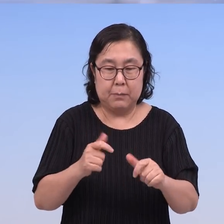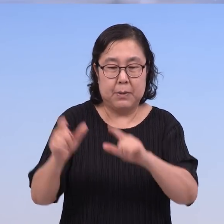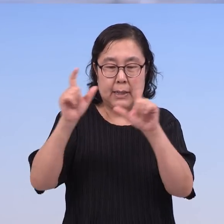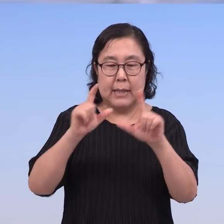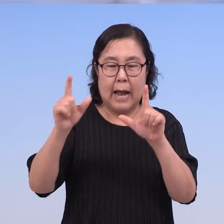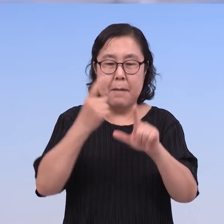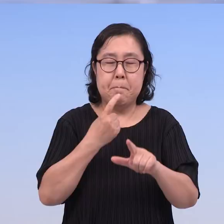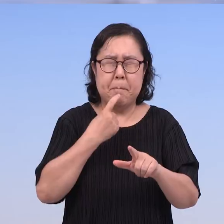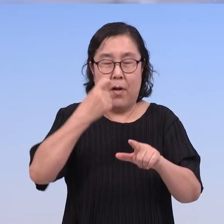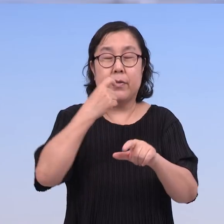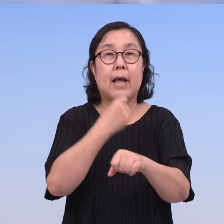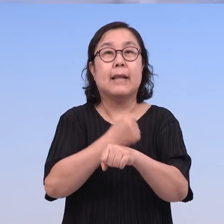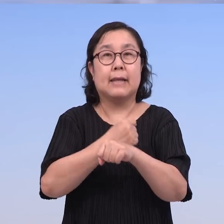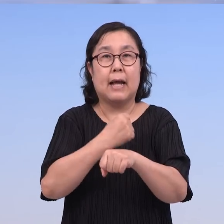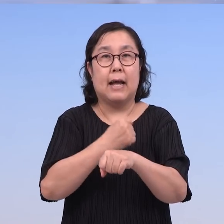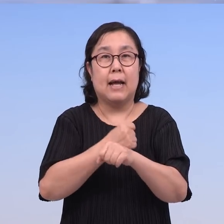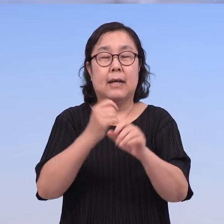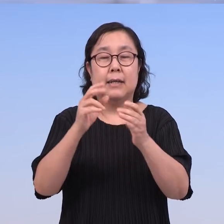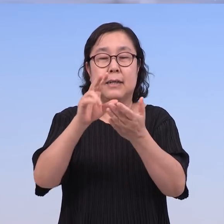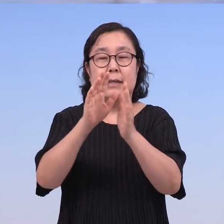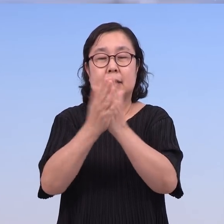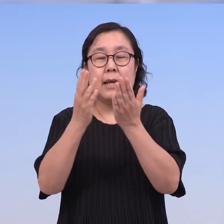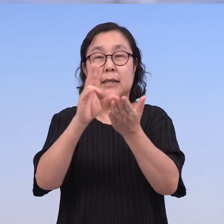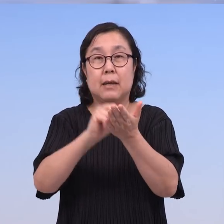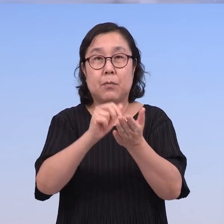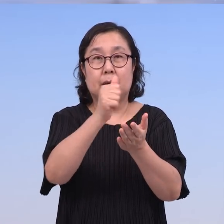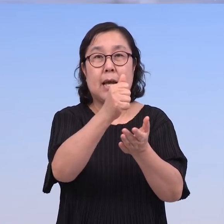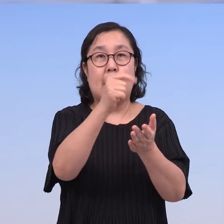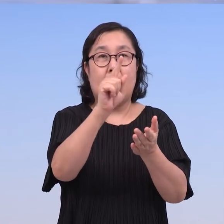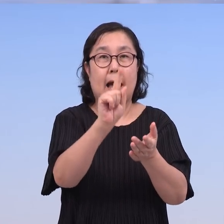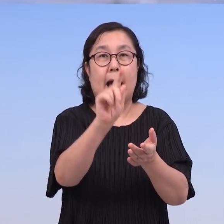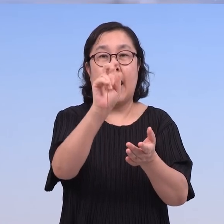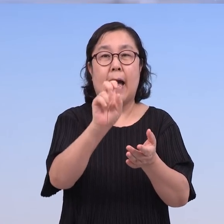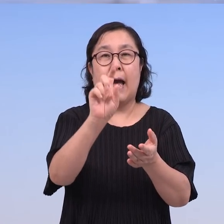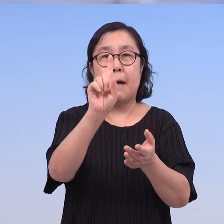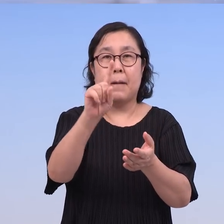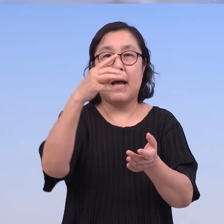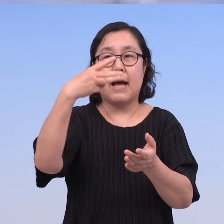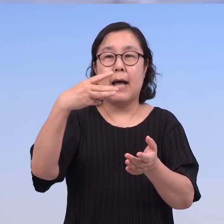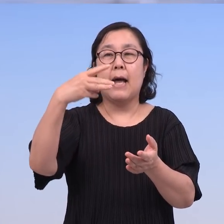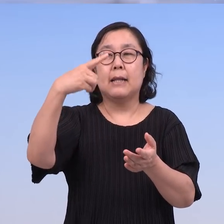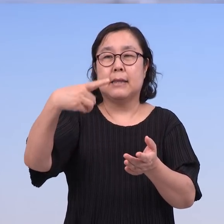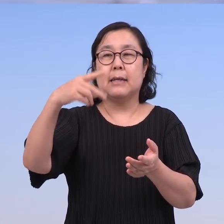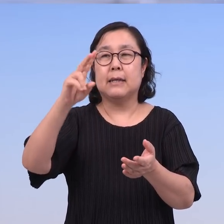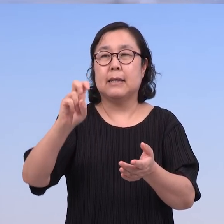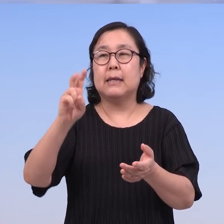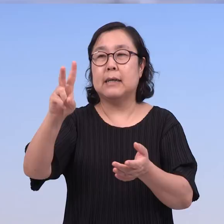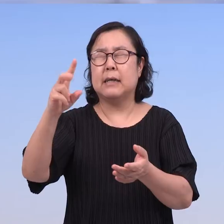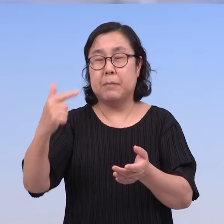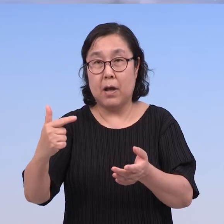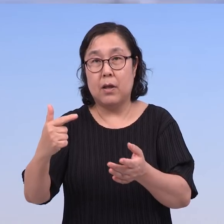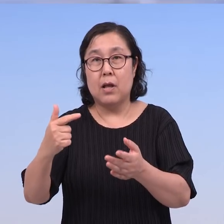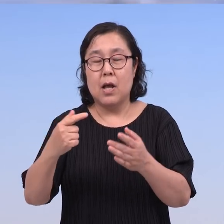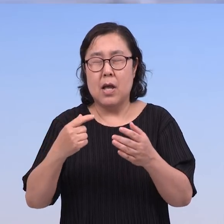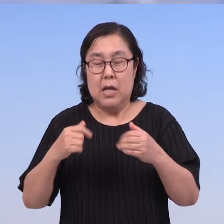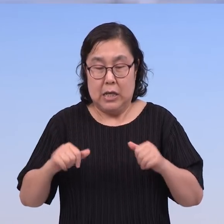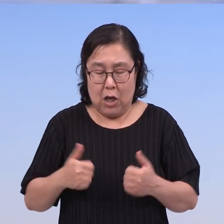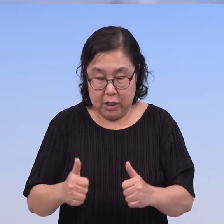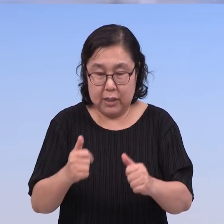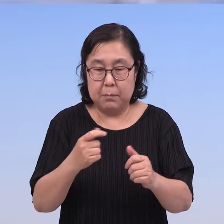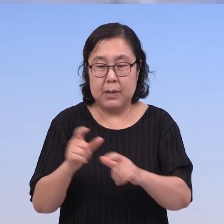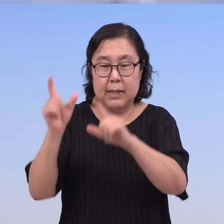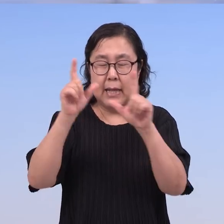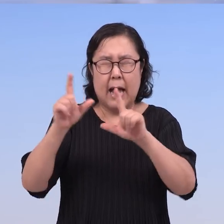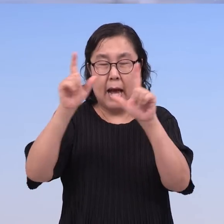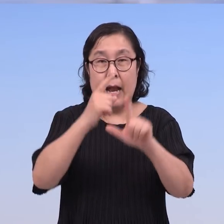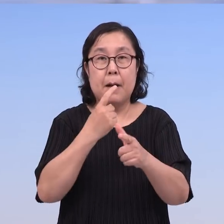하마터면 열심히 살 뻔했다. 책 제목이 이래요. 하마터면 열심히 살 뻔했다.